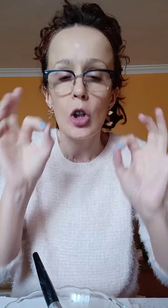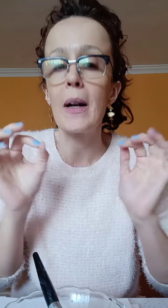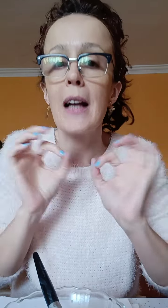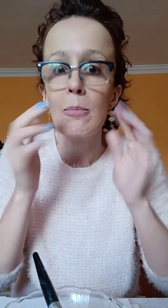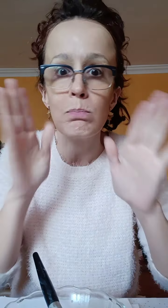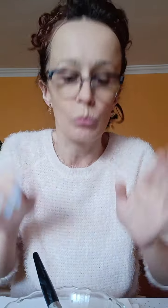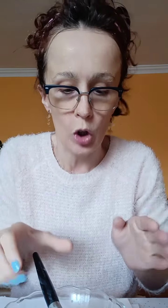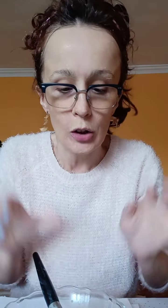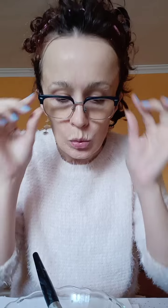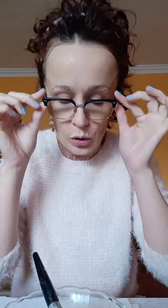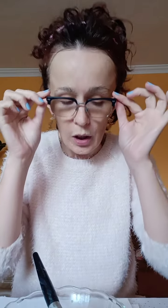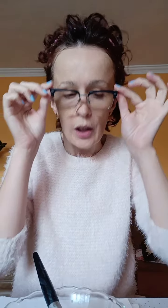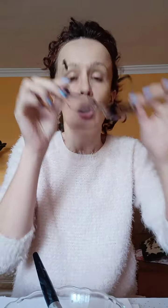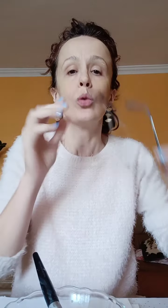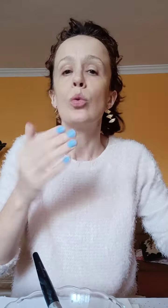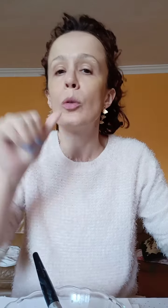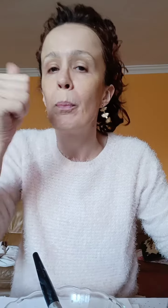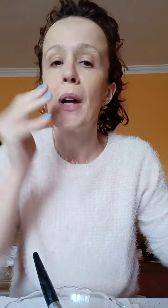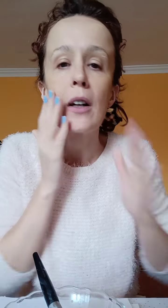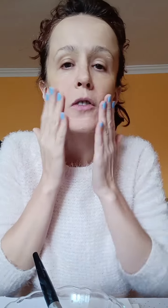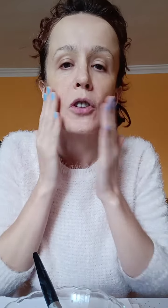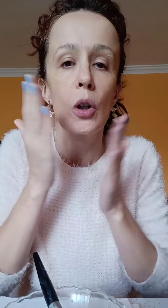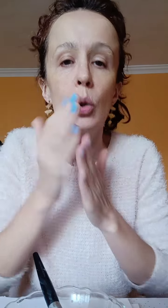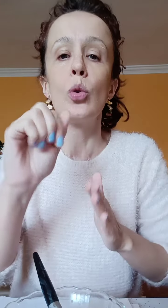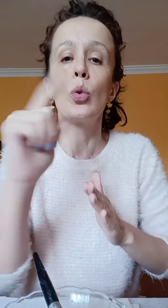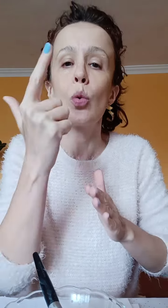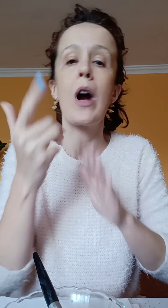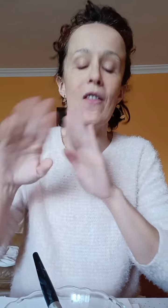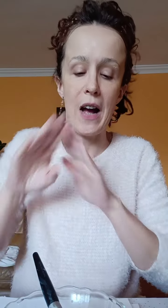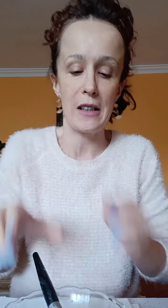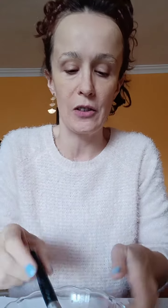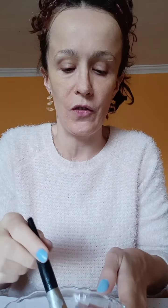ja pokazuję już pierwsze, druga warstwa.